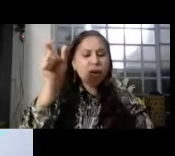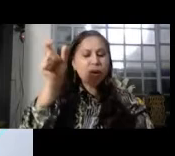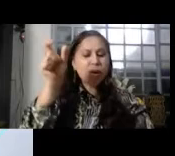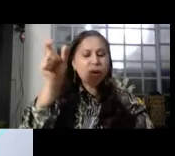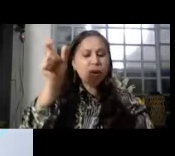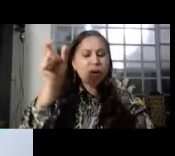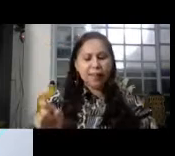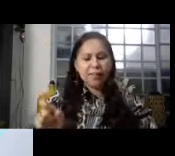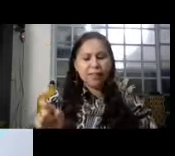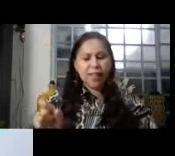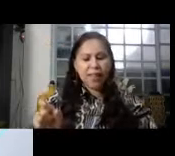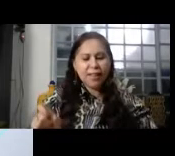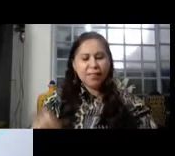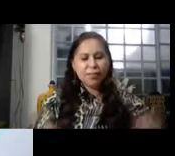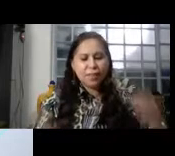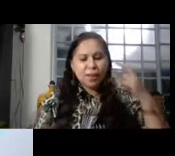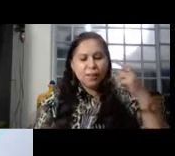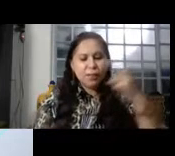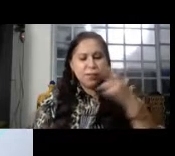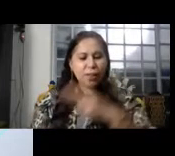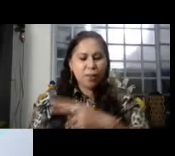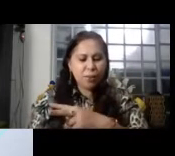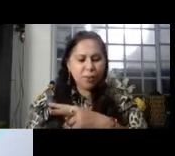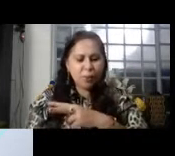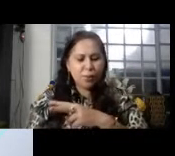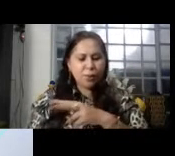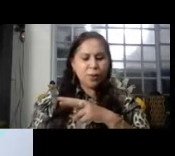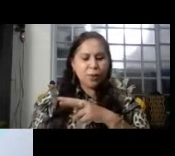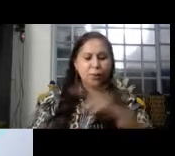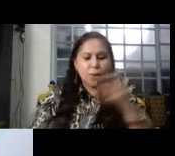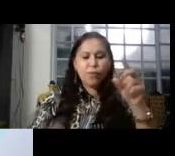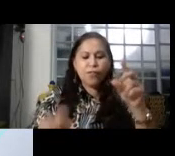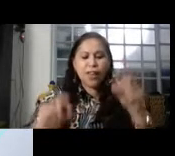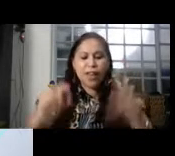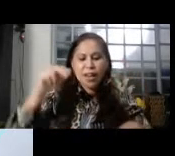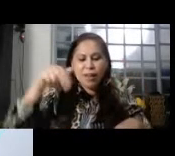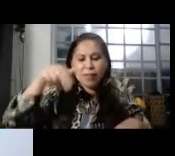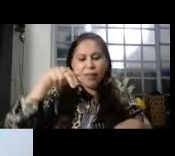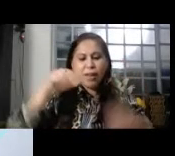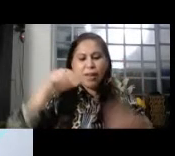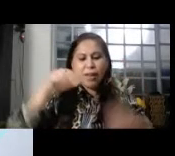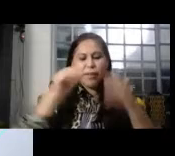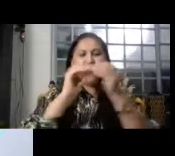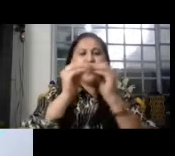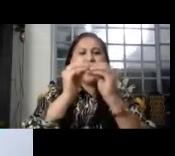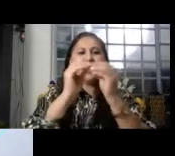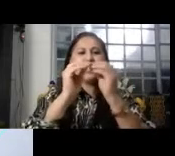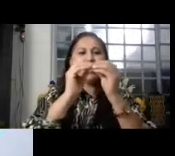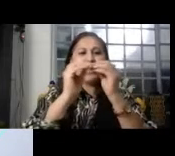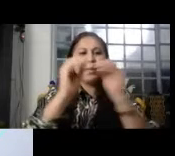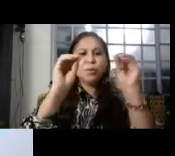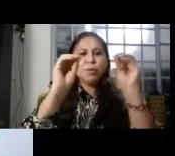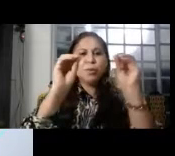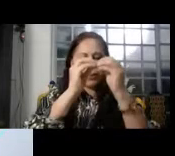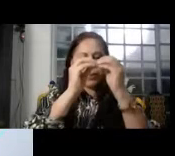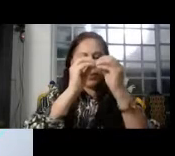Pessoa, quem, né? Viu novela. Novela é assim, ó, porque tem